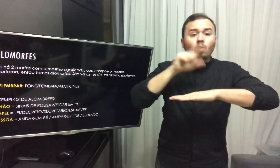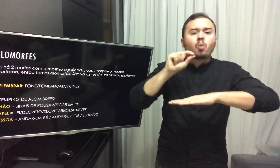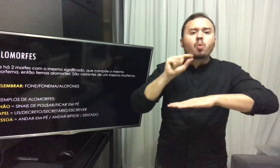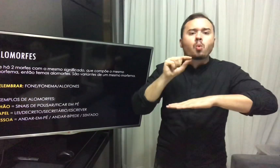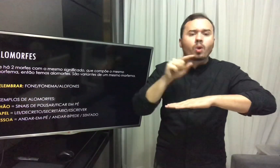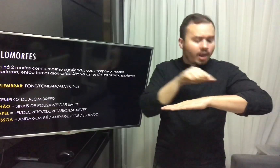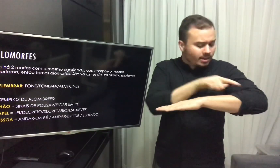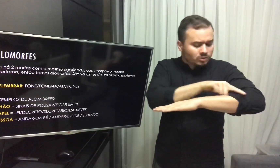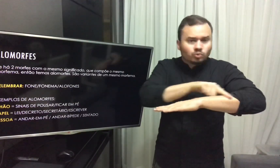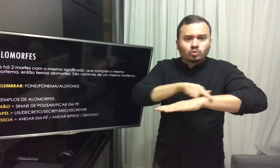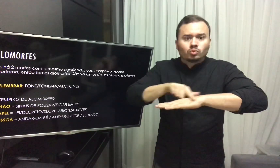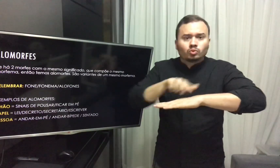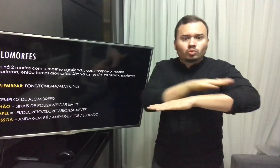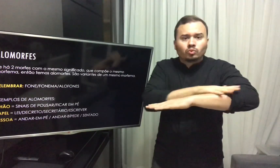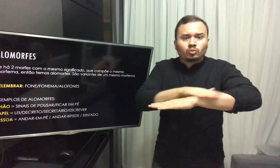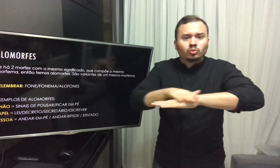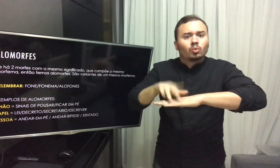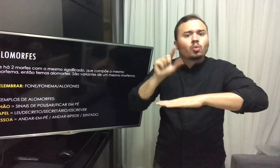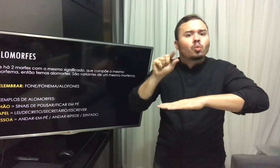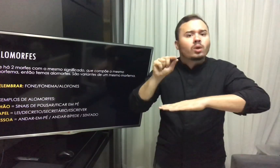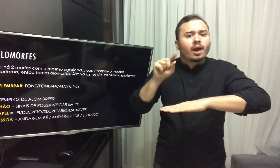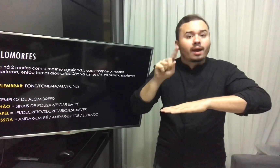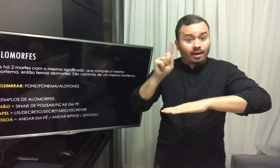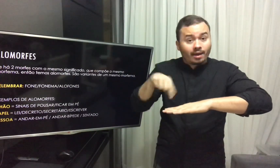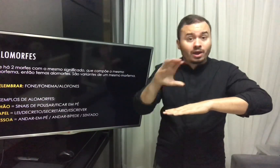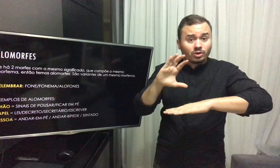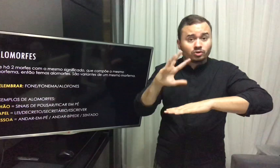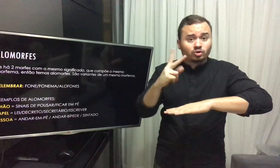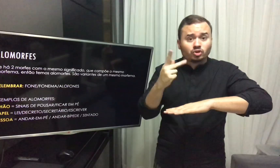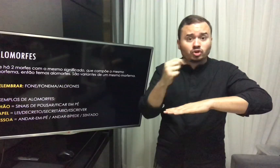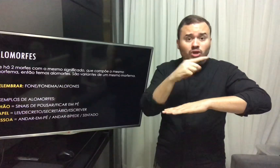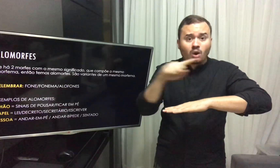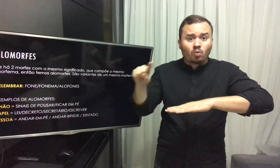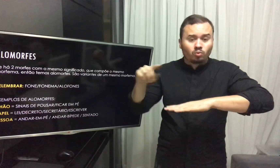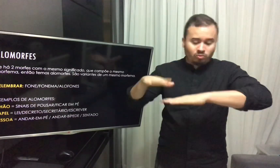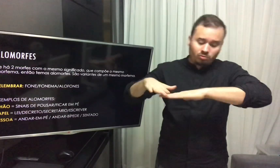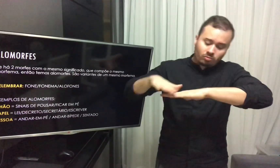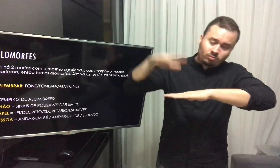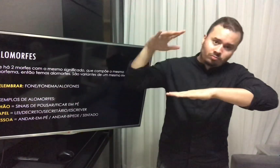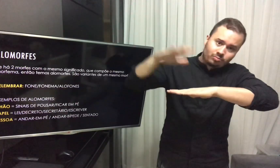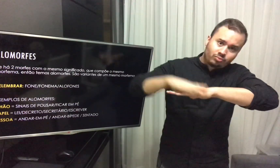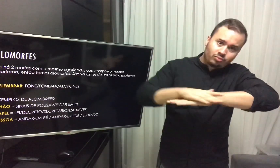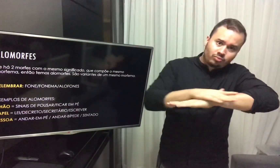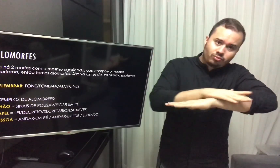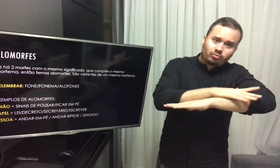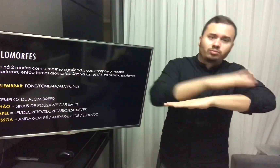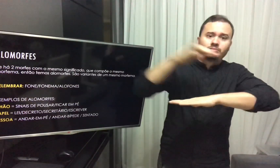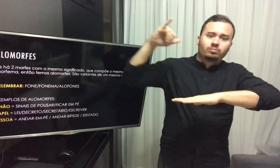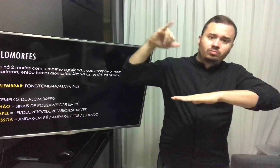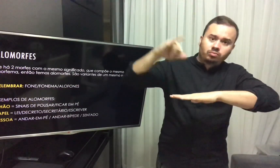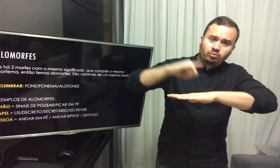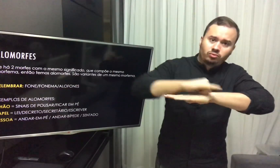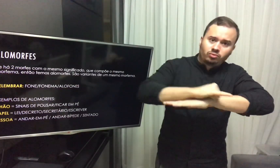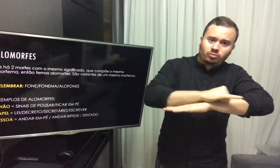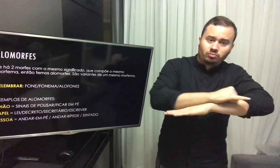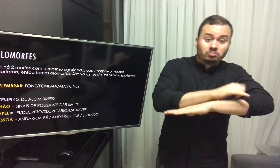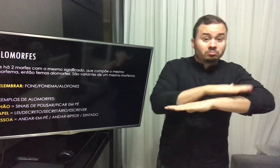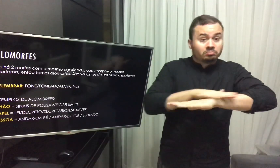Digamos que um avião aterrissa. O que é isso aqui? Qual o significado que meu braço traz? Esse braço aqui.